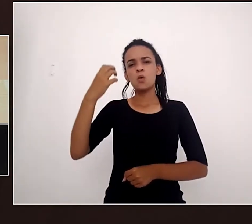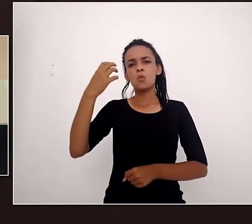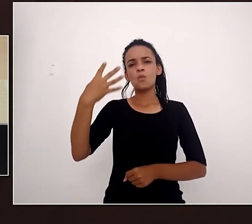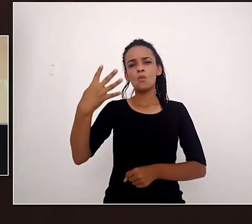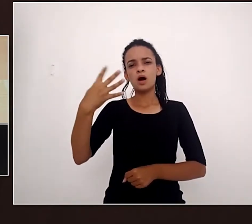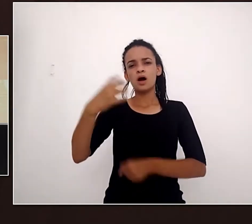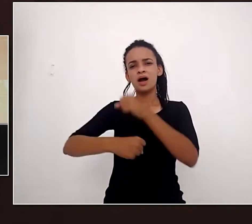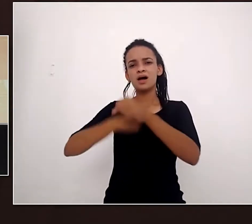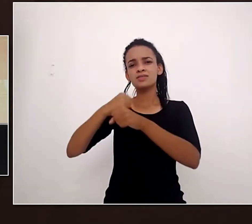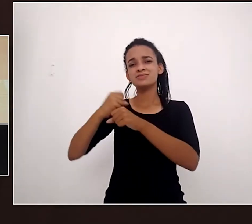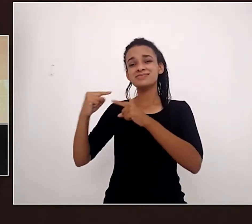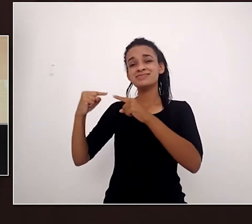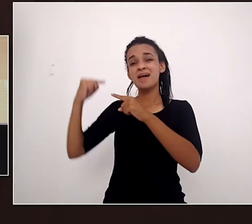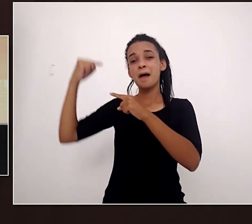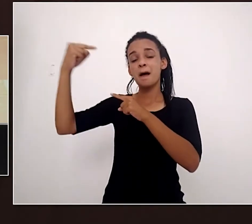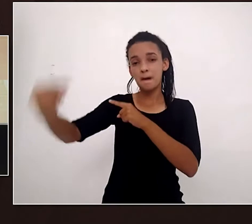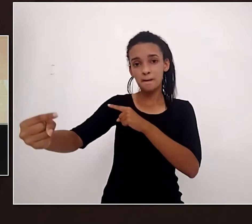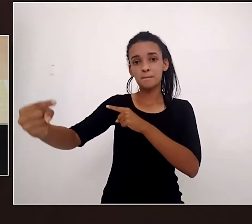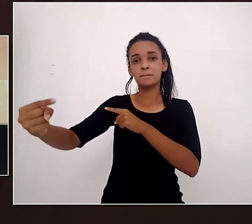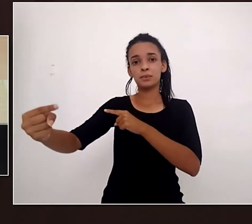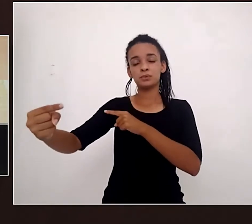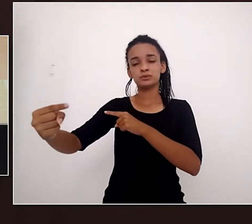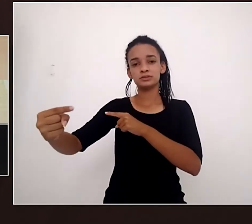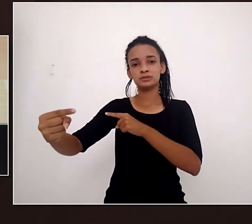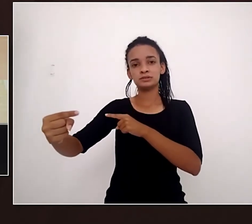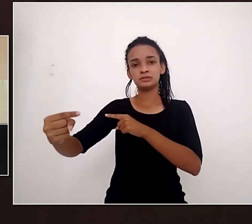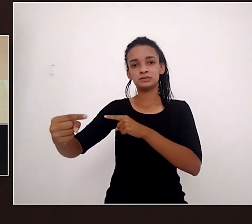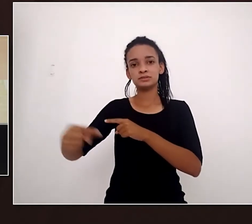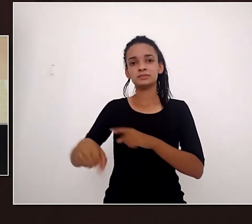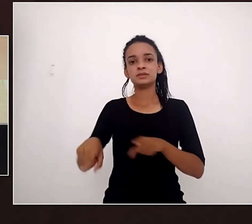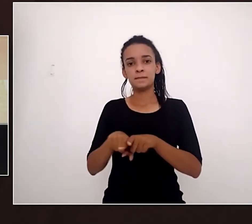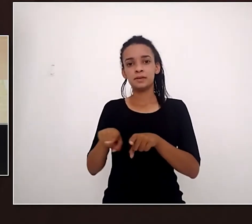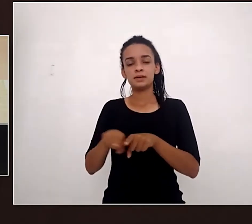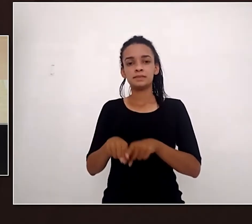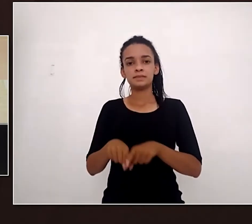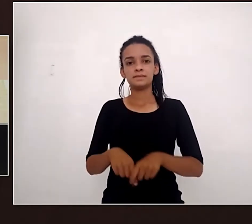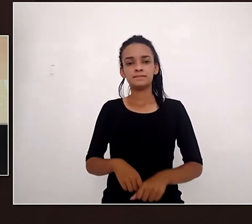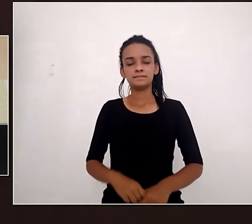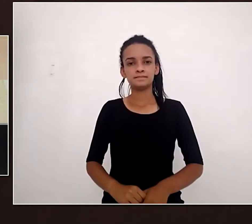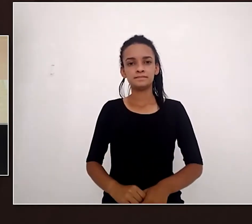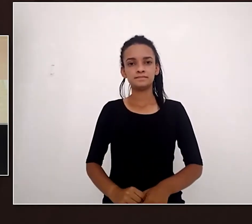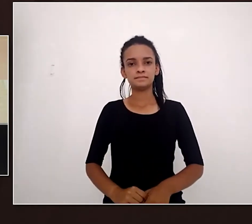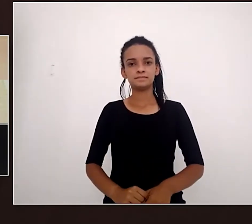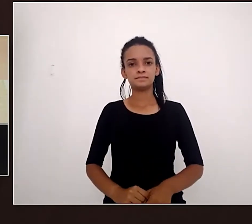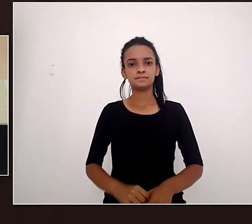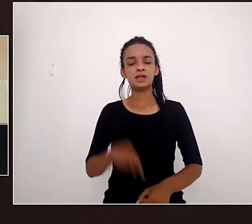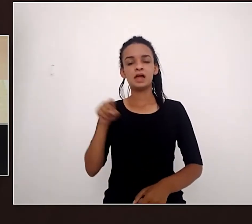ano depois do martírio de Paulo e de Pedro, tá? 1 ano depois ele morreu